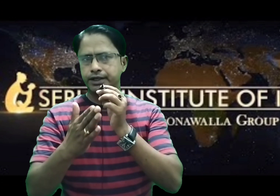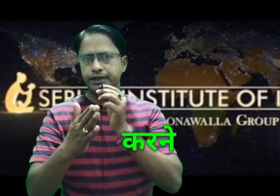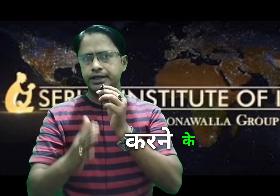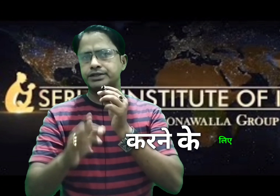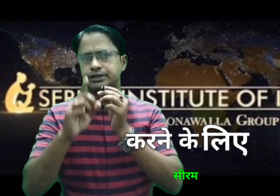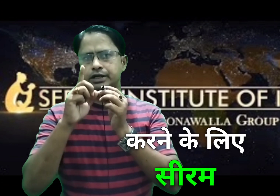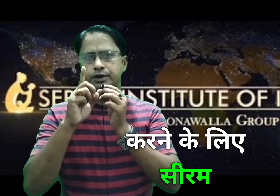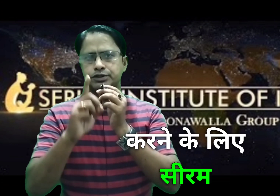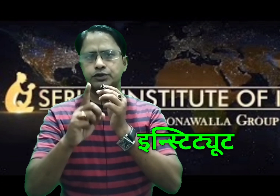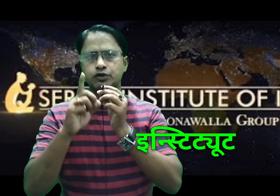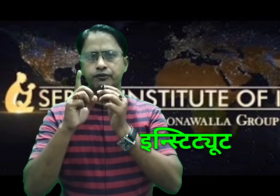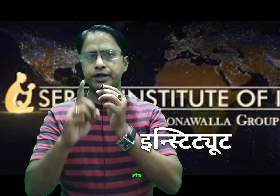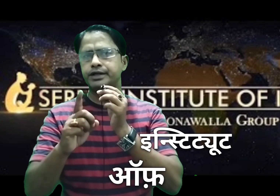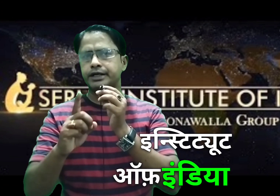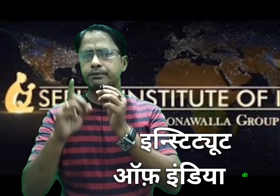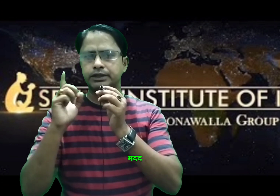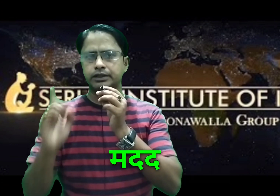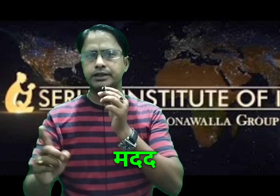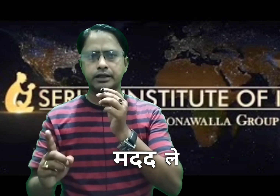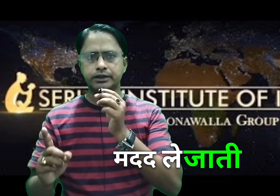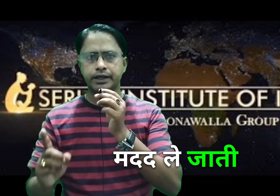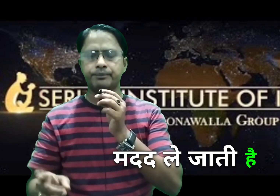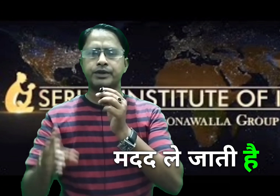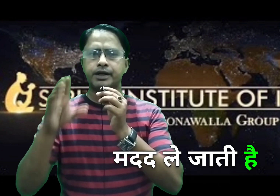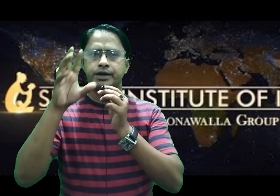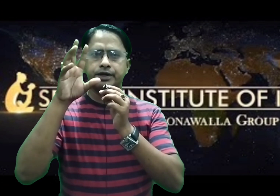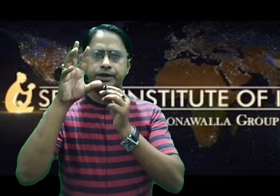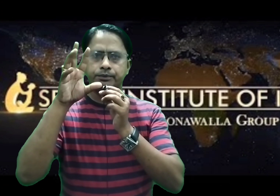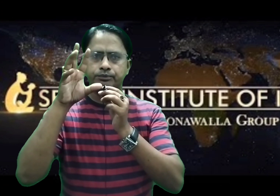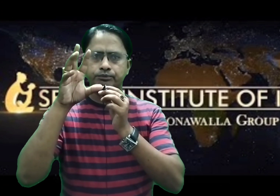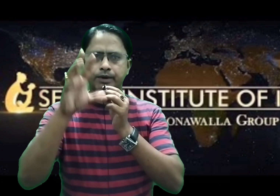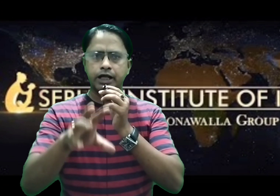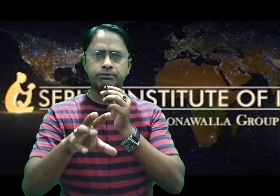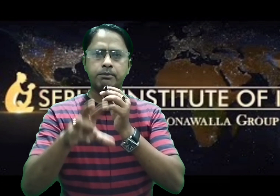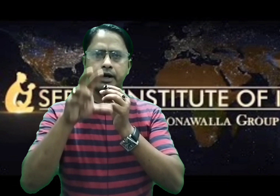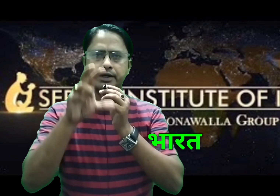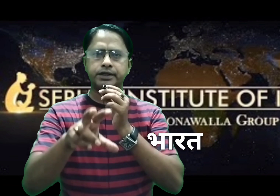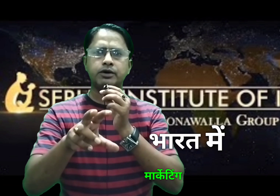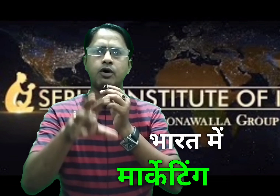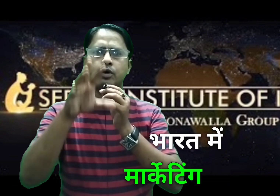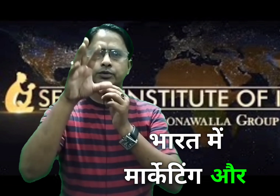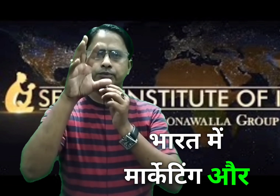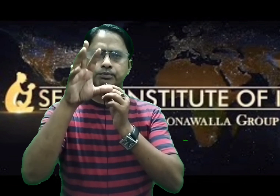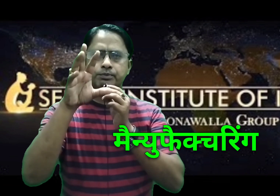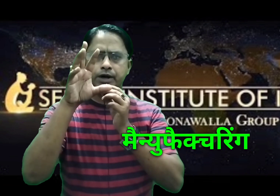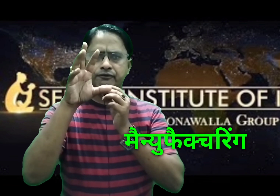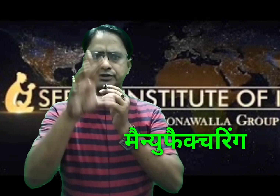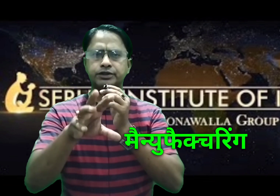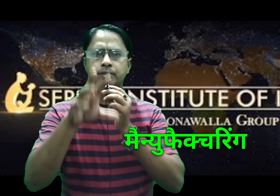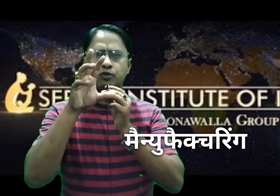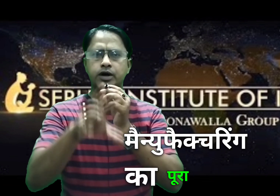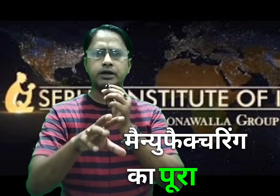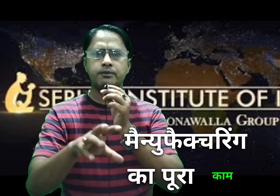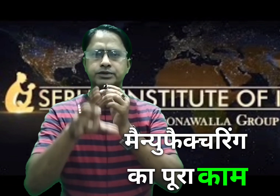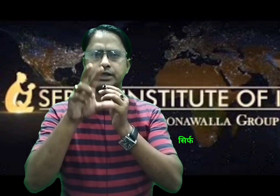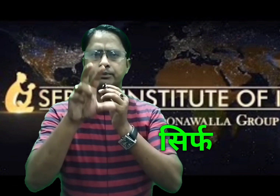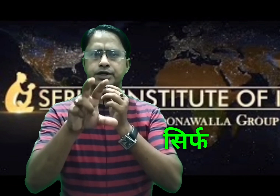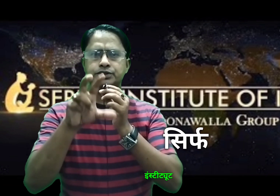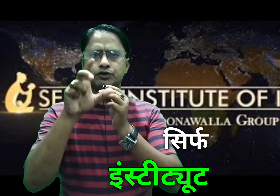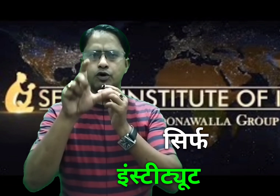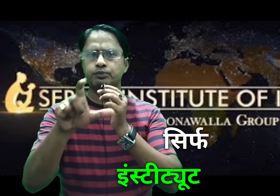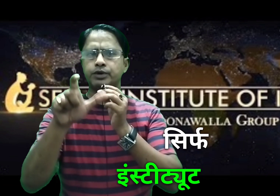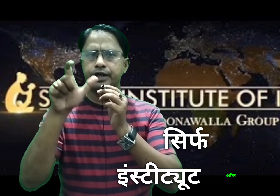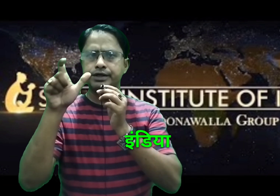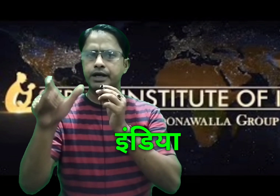करने के लिए और मैन्युफैक्चर करने के लिए सीरम इंस्टीट्यूट ऑफ इंडिया की मदद ली जाती है। भारत में मार्केटिंग और मैन्युफैक्चरिंग का पूरा काम